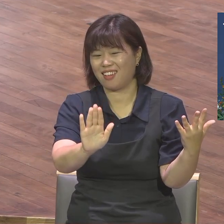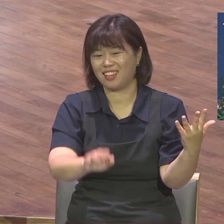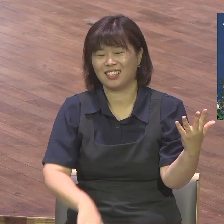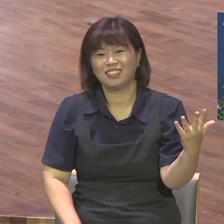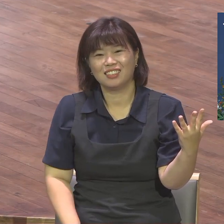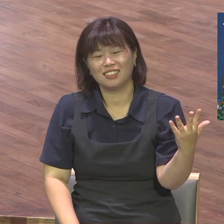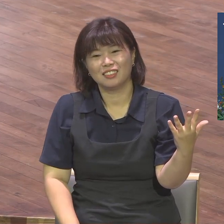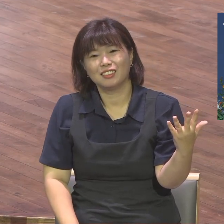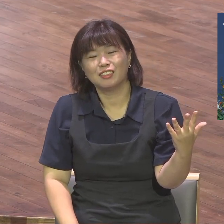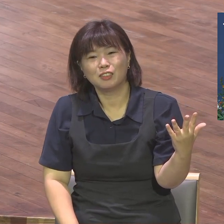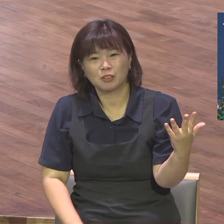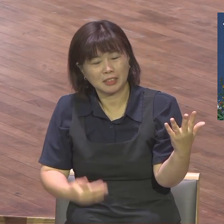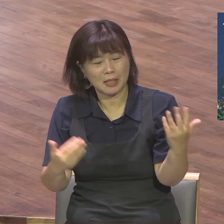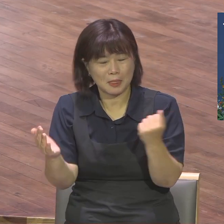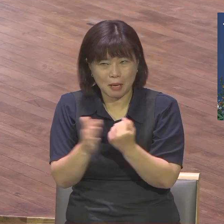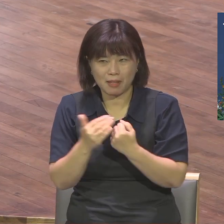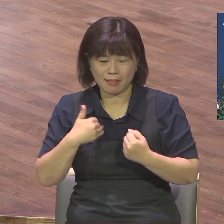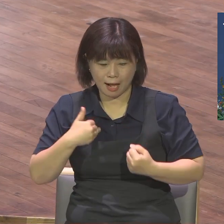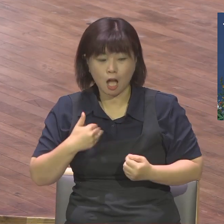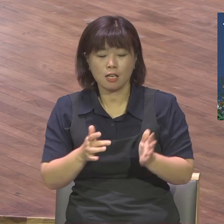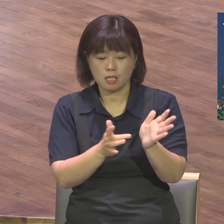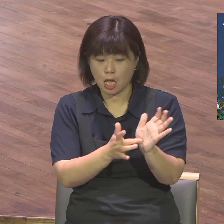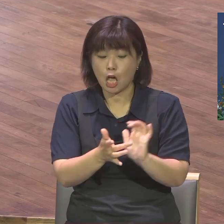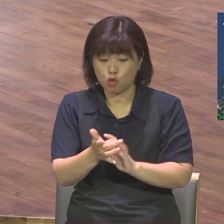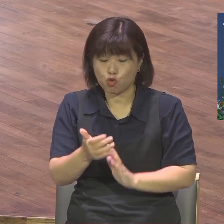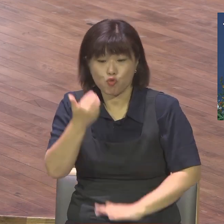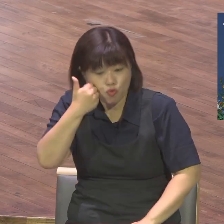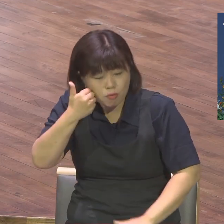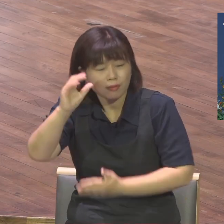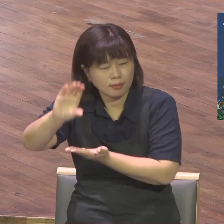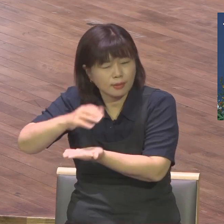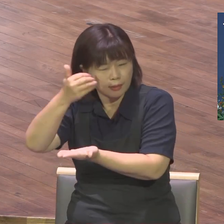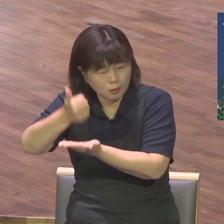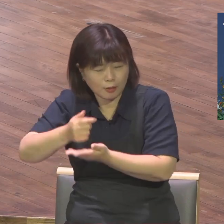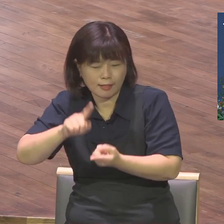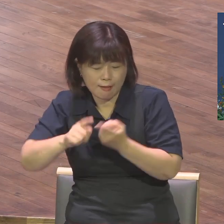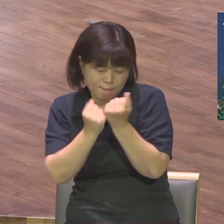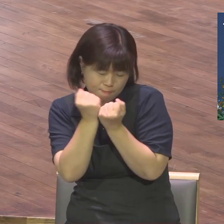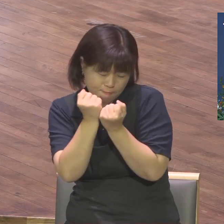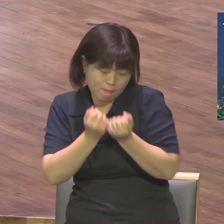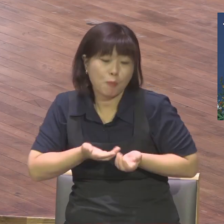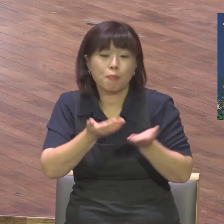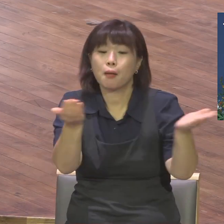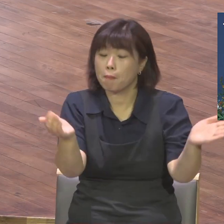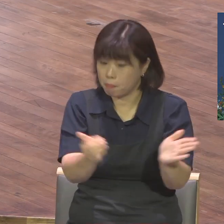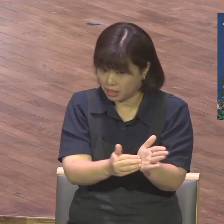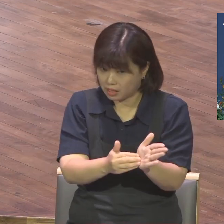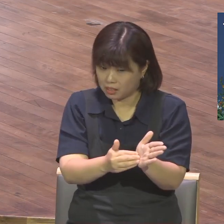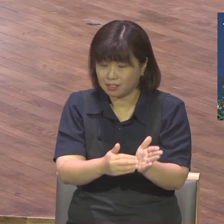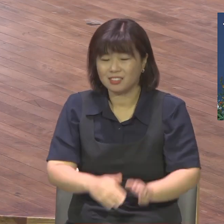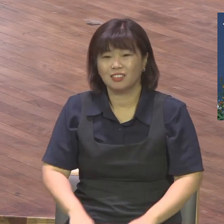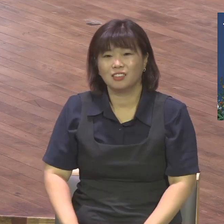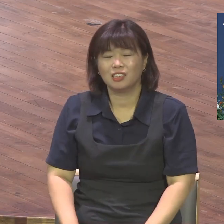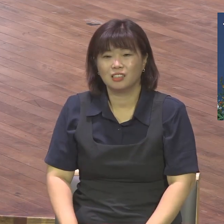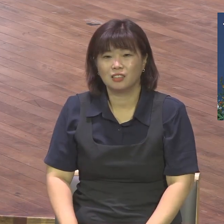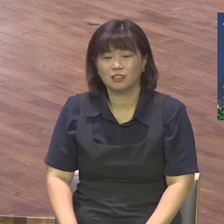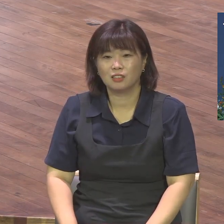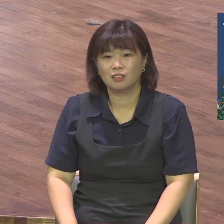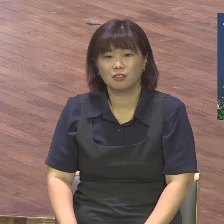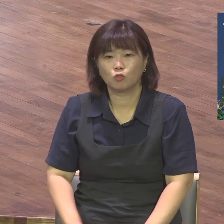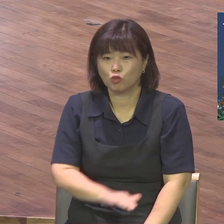말입니까? 예수가 그리스도라는 사실로 각인 뿌리 체질되어 있어야 하는 것이